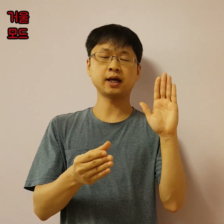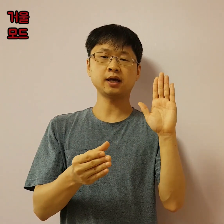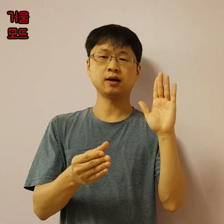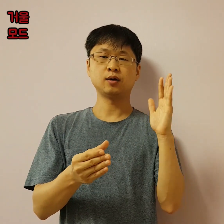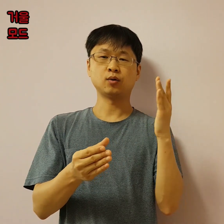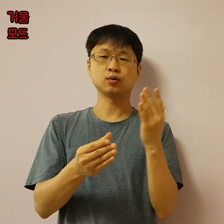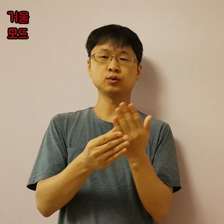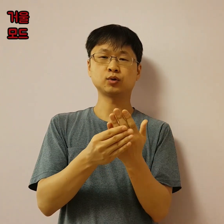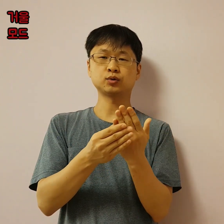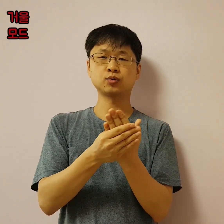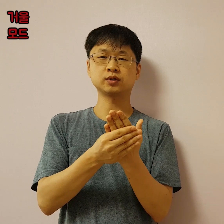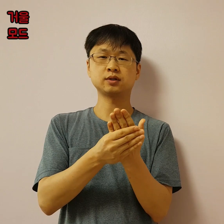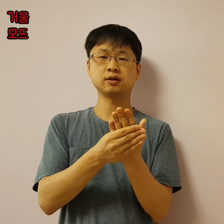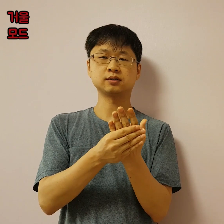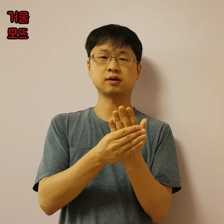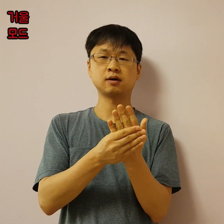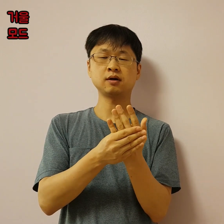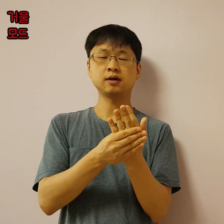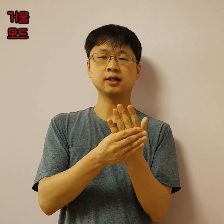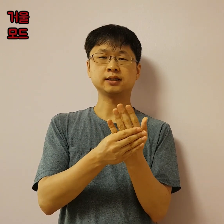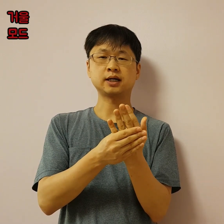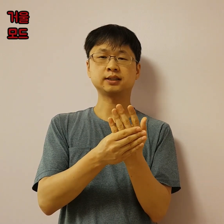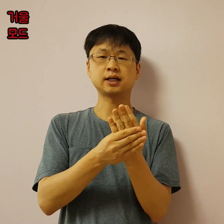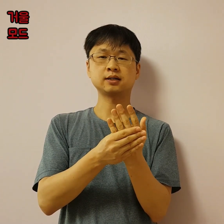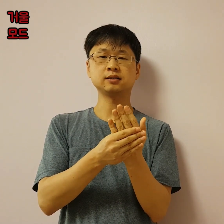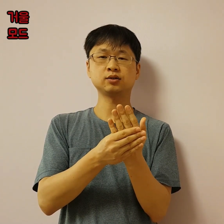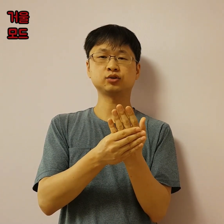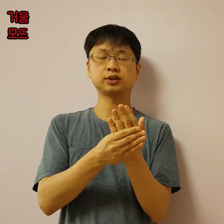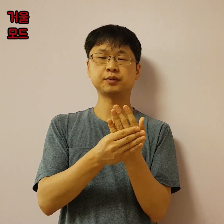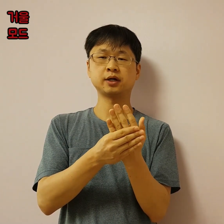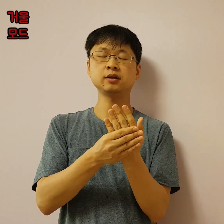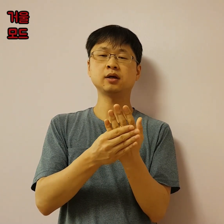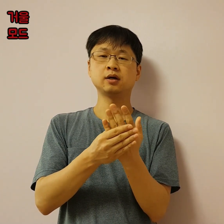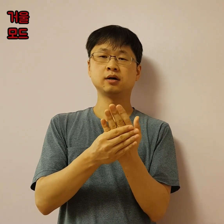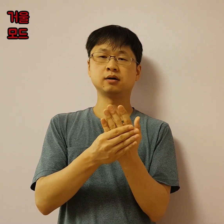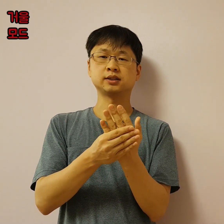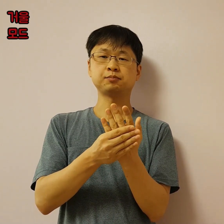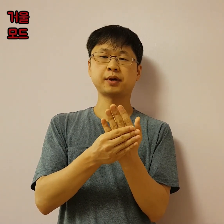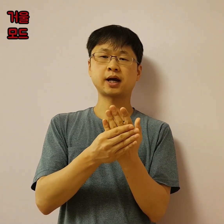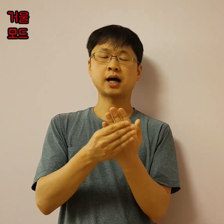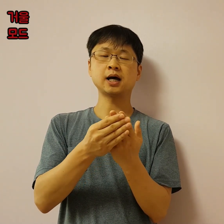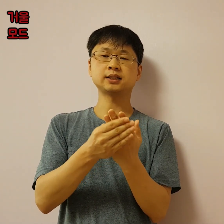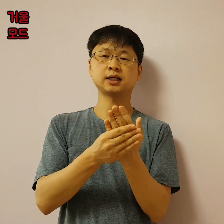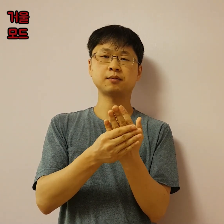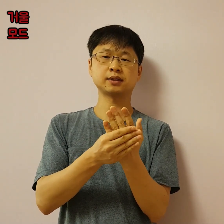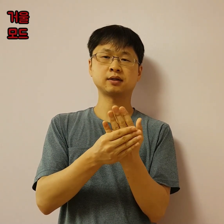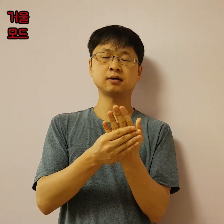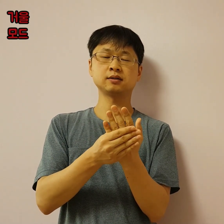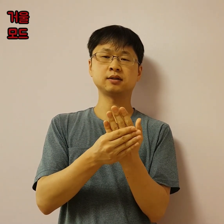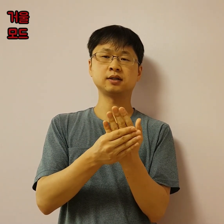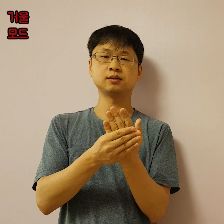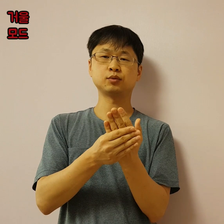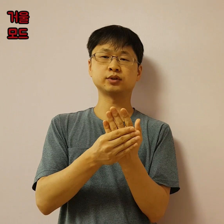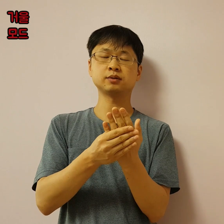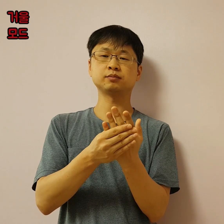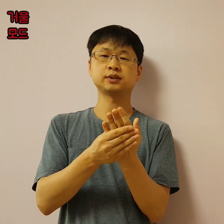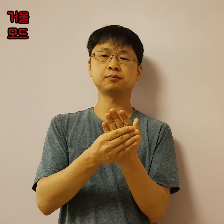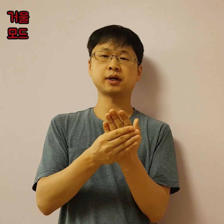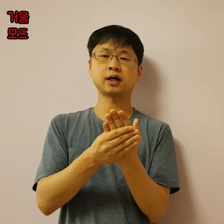안에 오른손 손끝을 넣어서 살짝 흔들어 주시면 지폐가 지갑에서 흔들리는 모습,